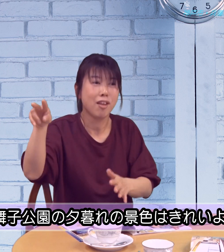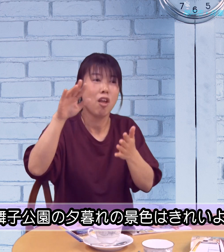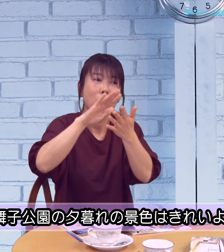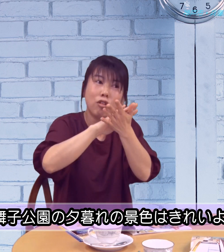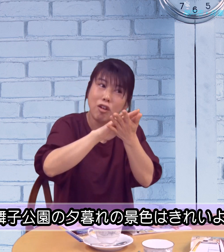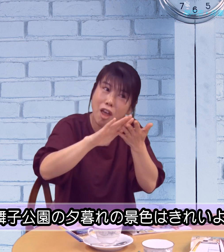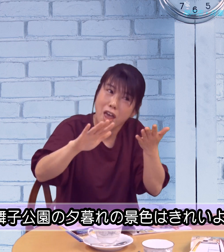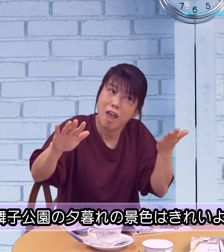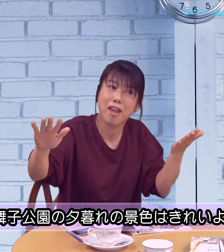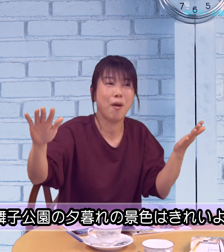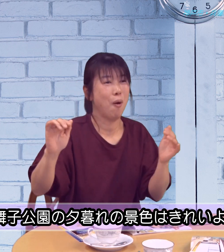none